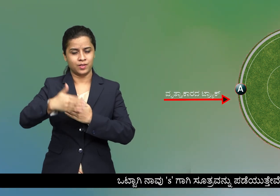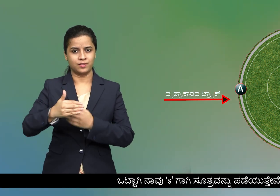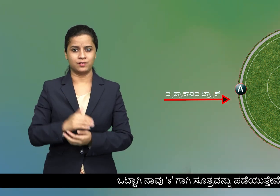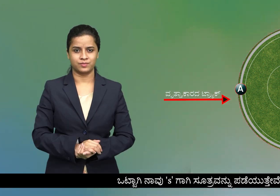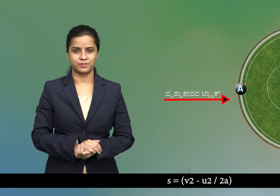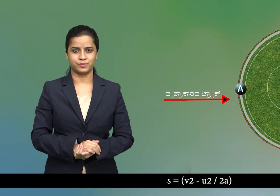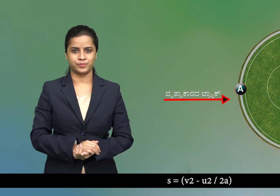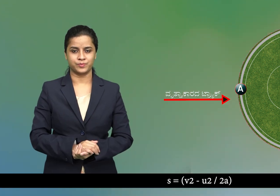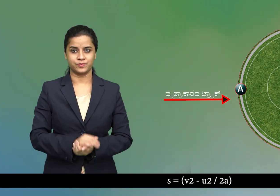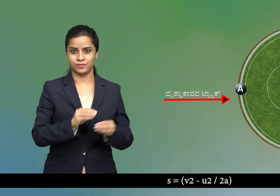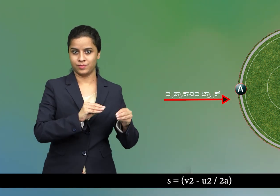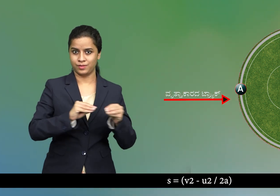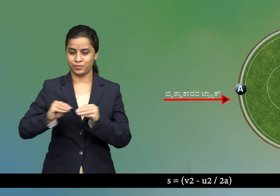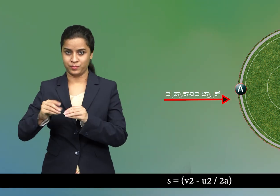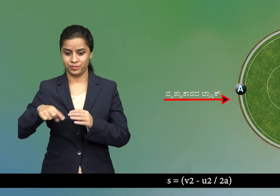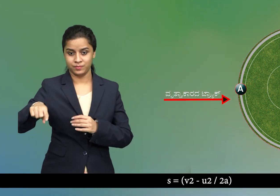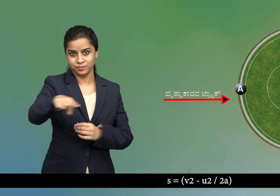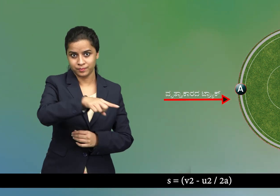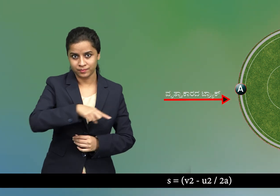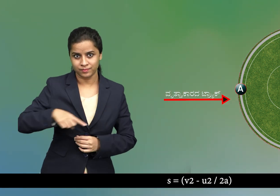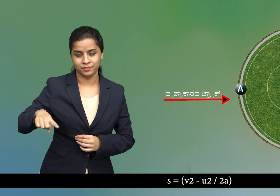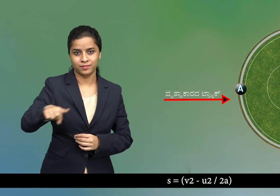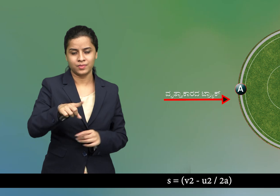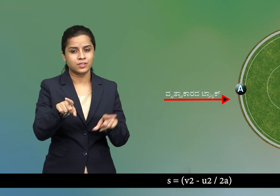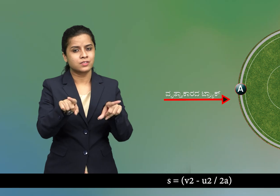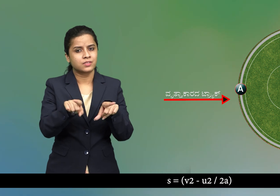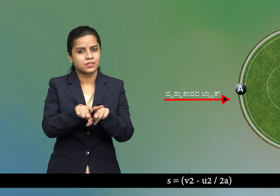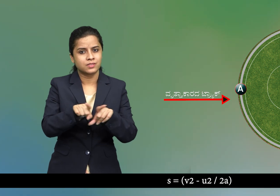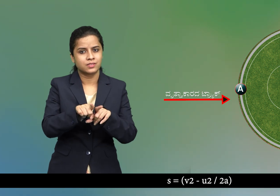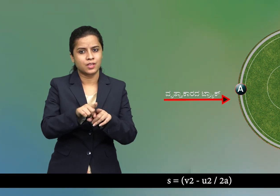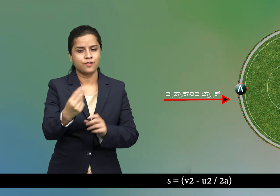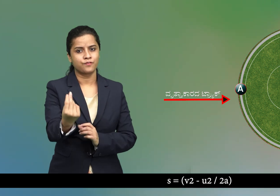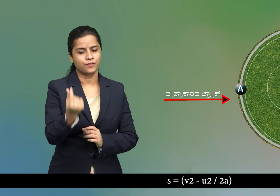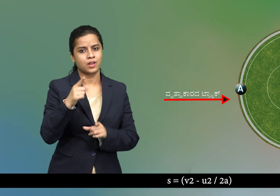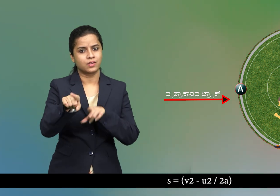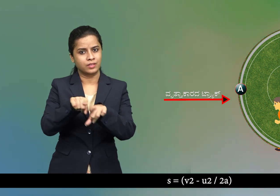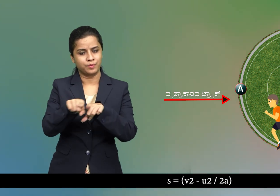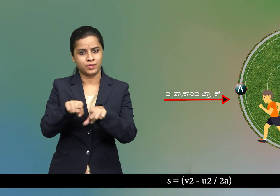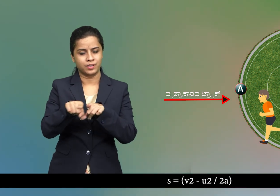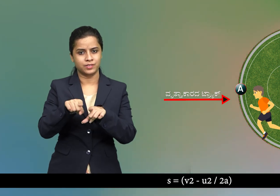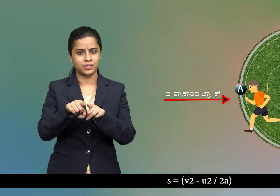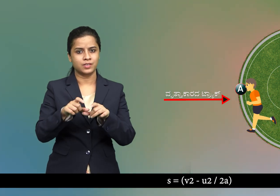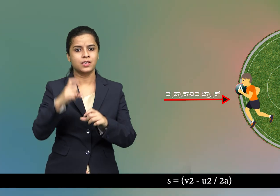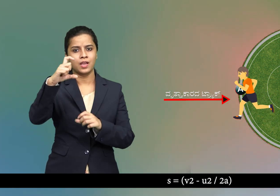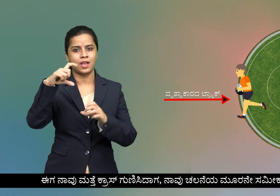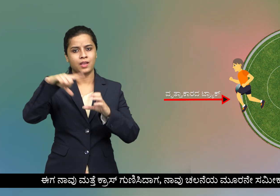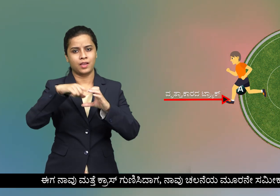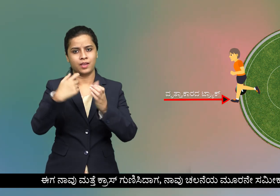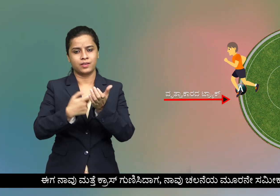ಪಡೆಯುತ್ತೇವೆ ಎಸ್ ಈಸ್ ಈಕ್ವಲ್ ಟು ಮಾಡ್ಯುಲಸ್ ಆಫ್ ವಿ ಸ್ಕ್ವೇರ್ ಮೈನಸ್ ಯು ಸ್ಕ್ವೇರ್ ಡಿವೈಡೆಡ್ ಬೈ 2a. ಈಗ ನಾವು